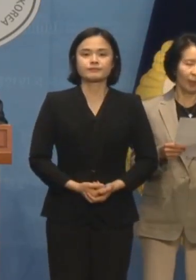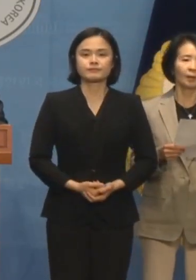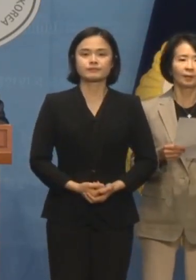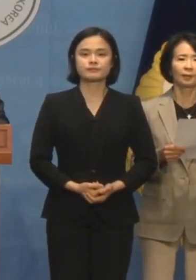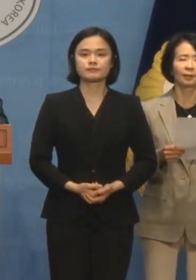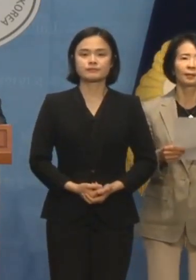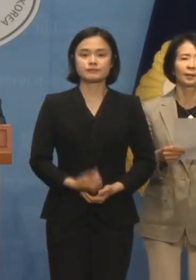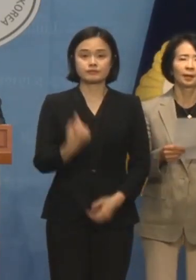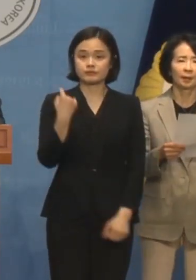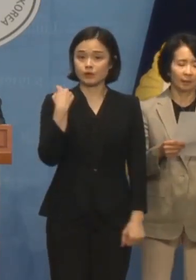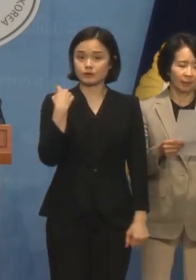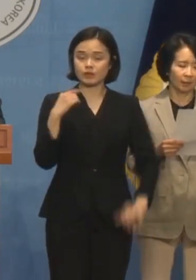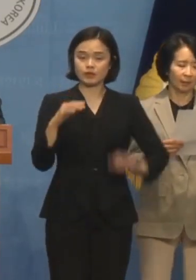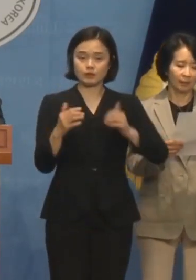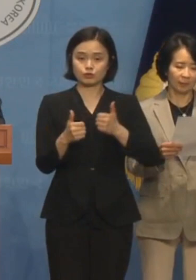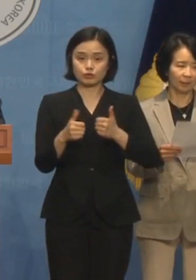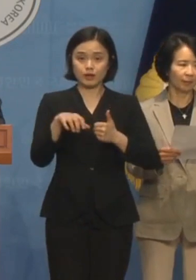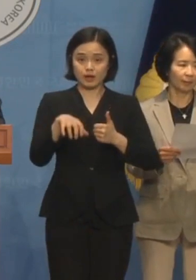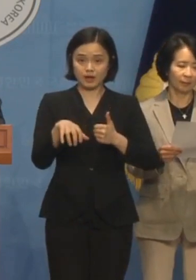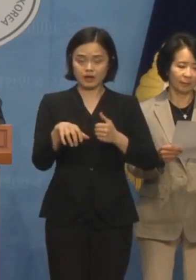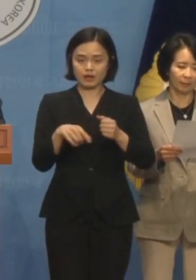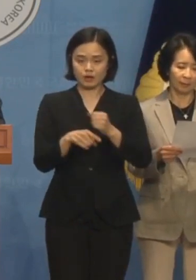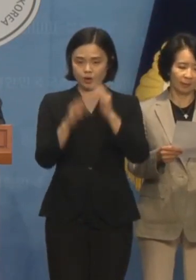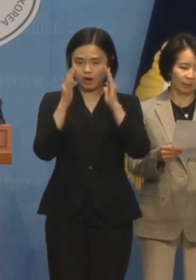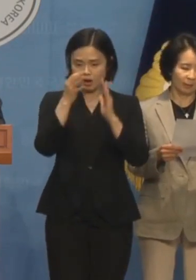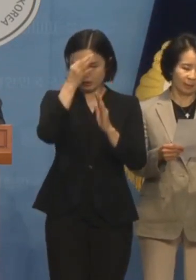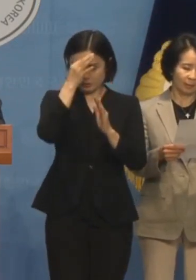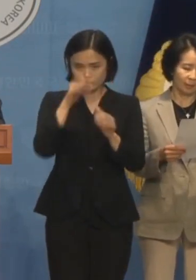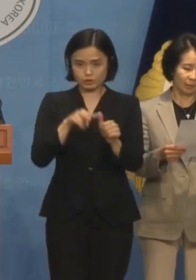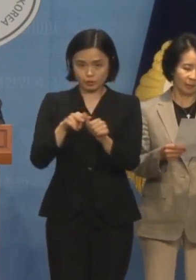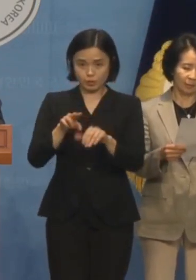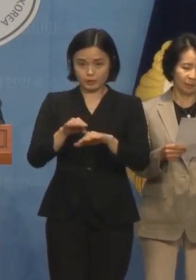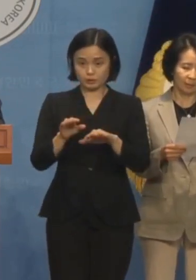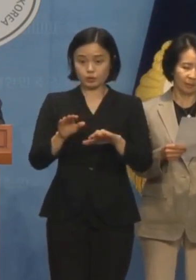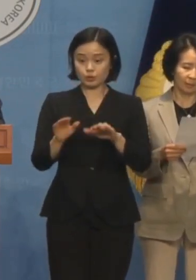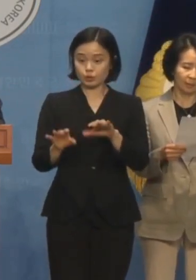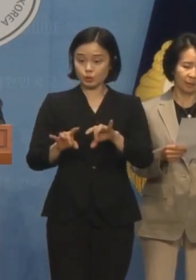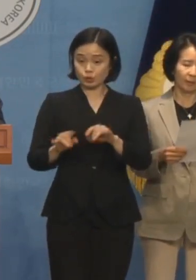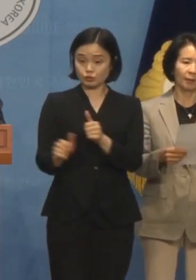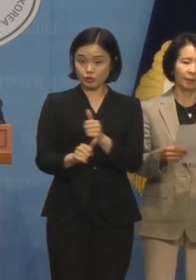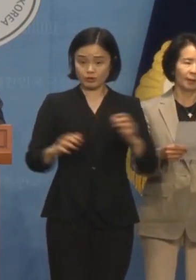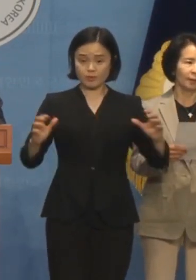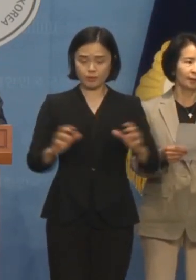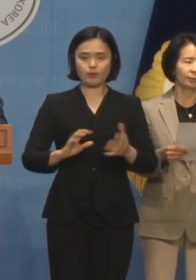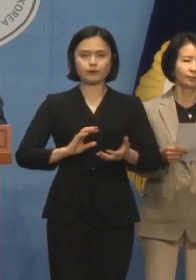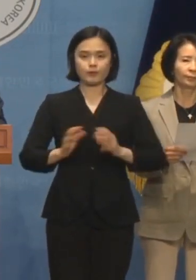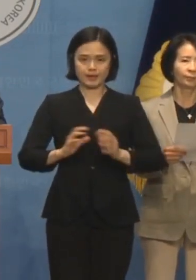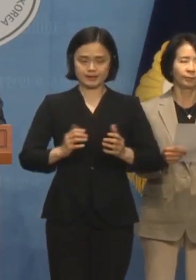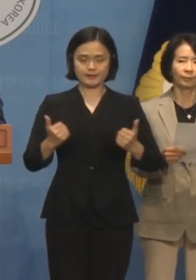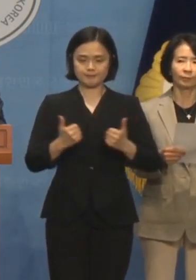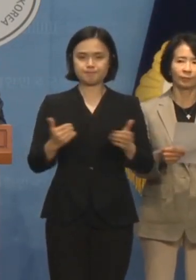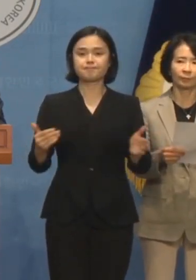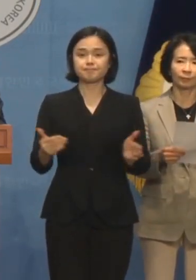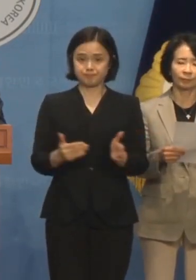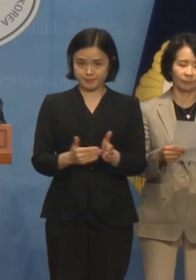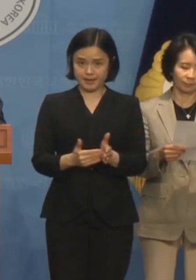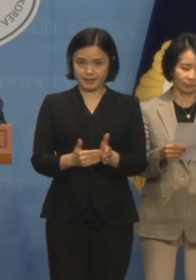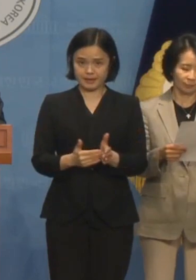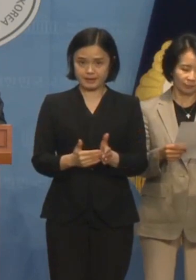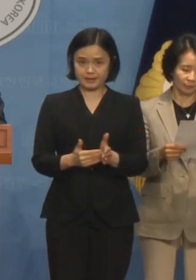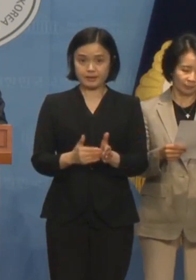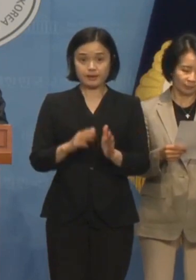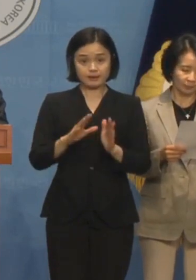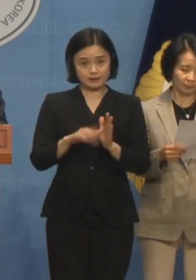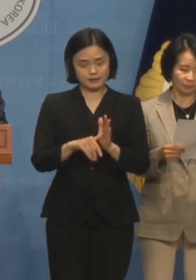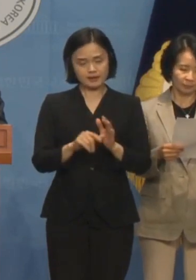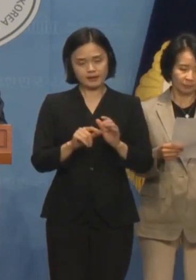예, 어제 우리가 국회 과학기술정보방송통신위원회 전체 회의를 했습니다. 그 회의에서 수차 제기를 했지만 오늘 다시 한 번